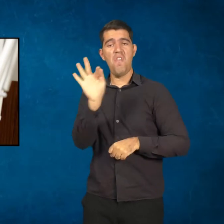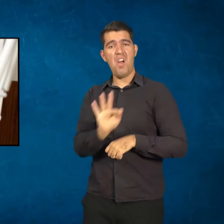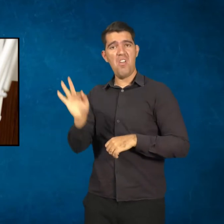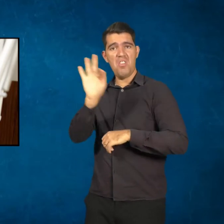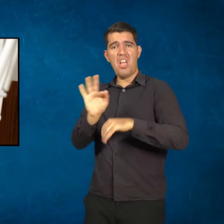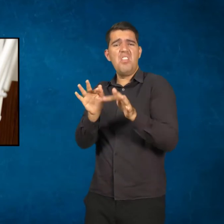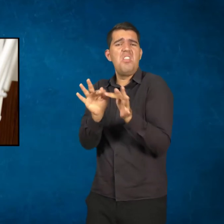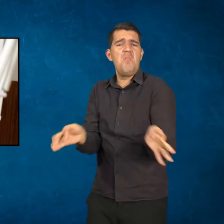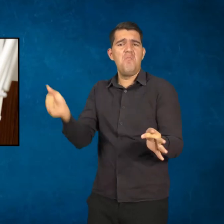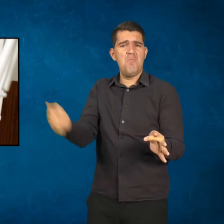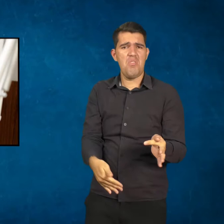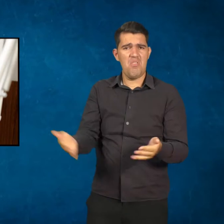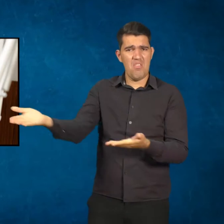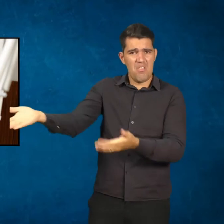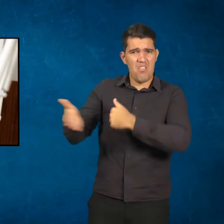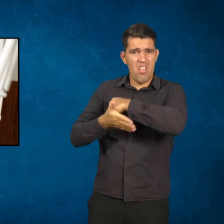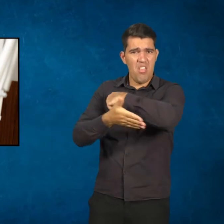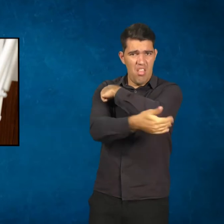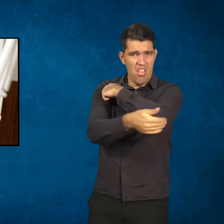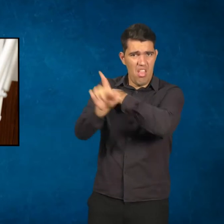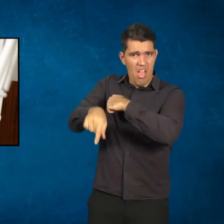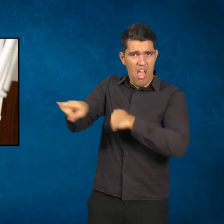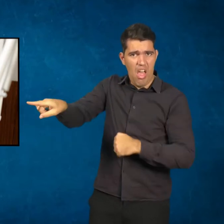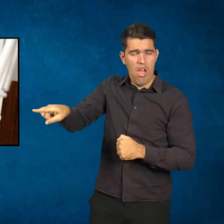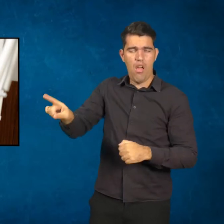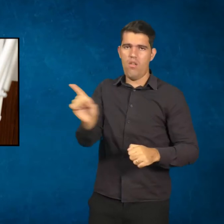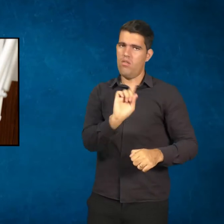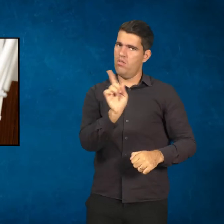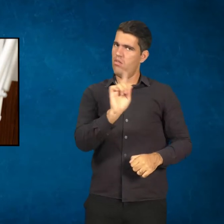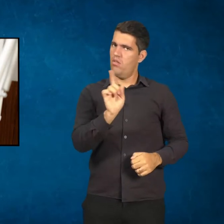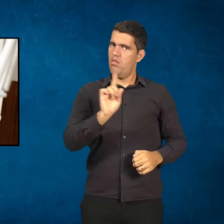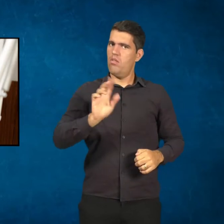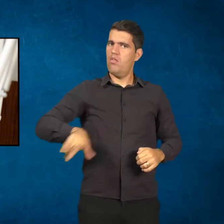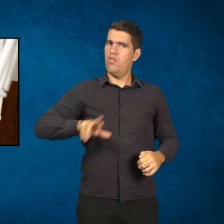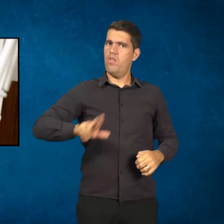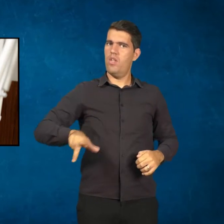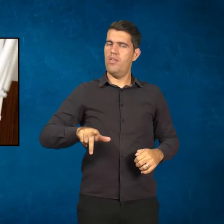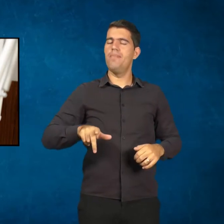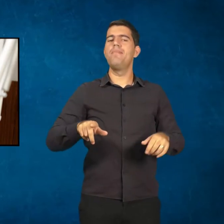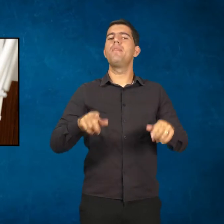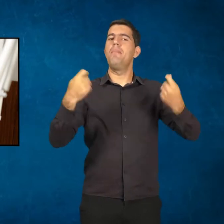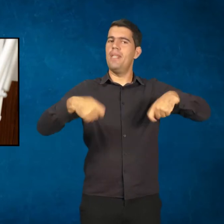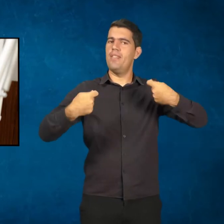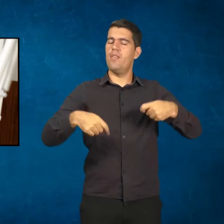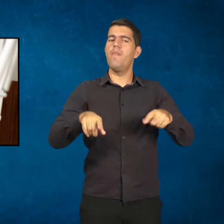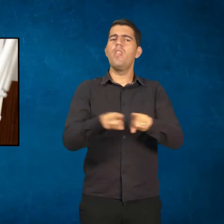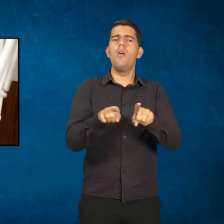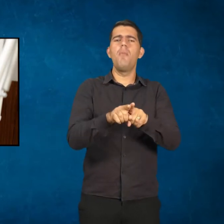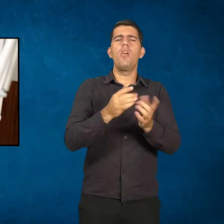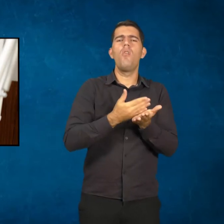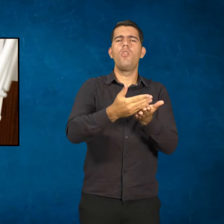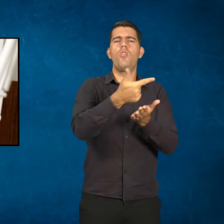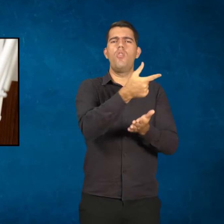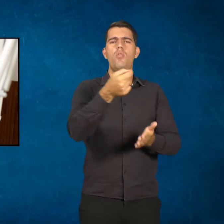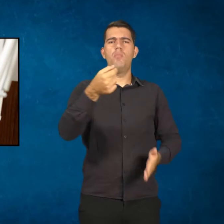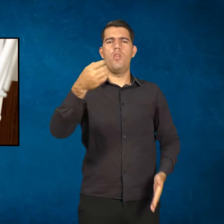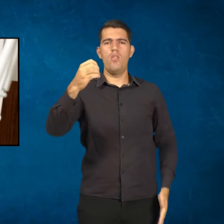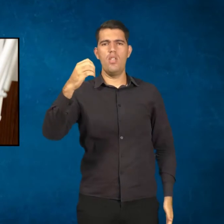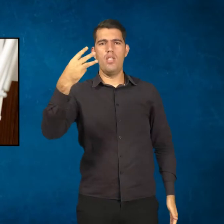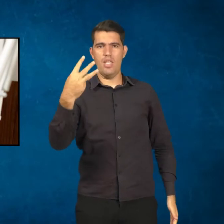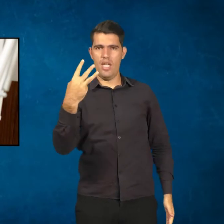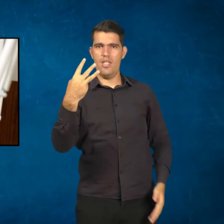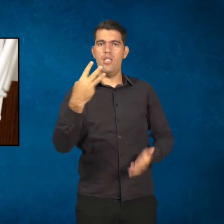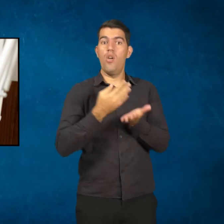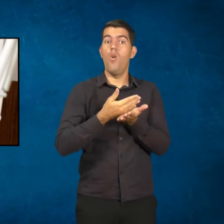medicina então é preciso e isso aconteceu também a partir de 2003 não chegavam a ampliação